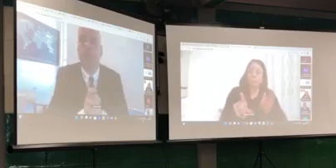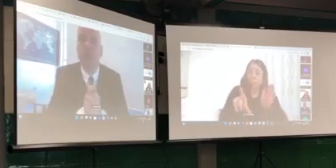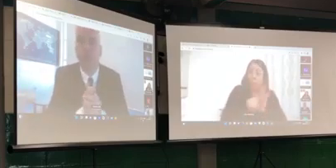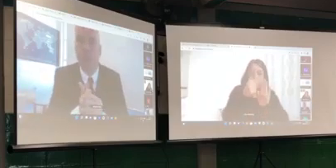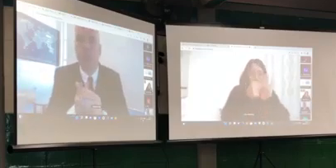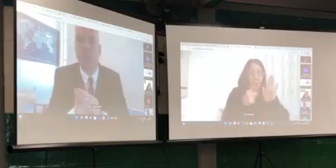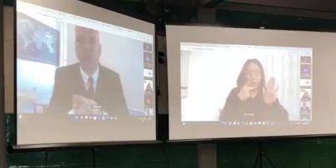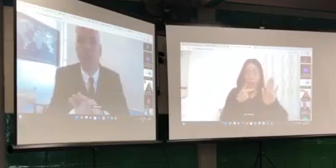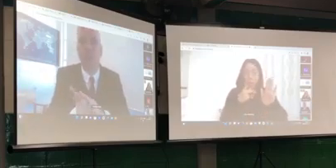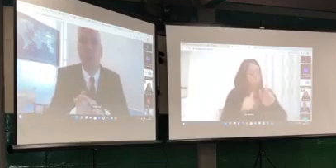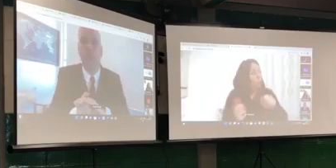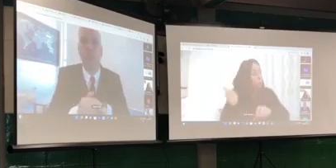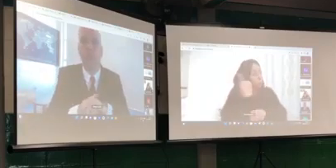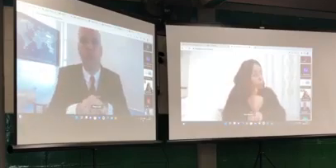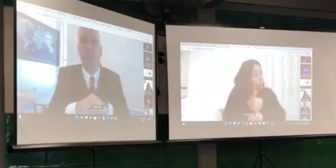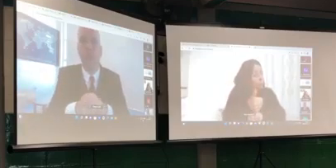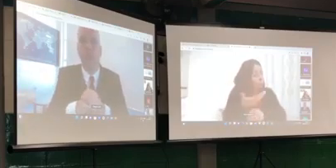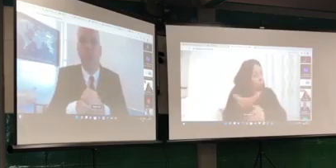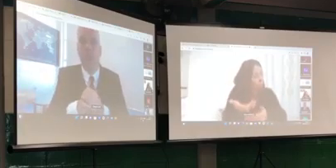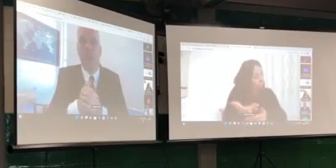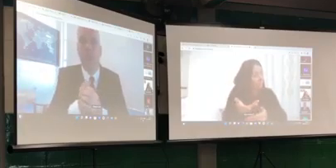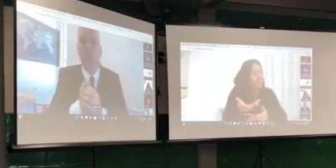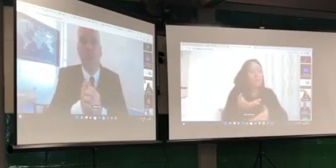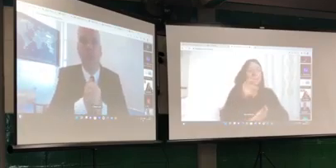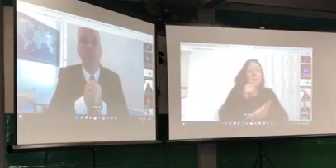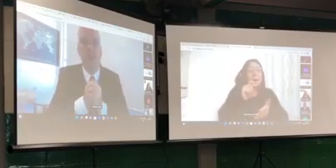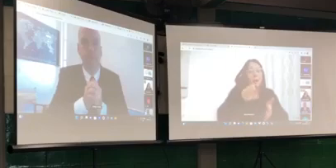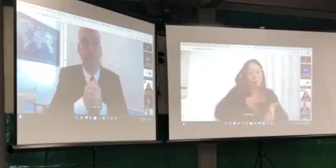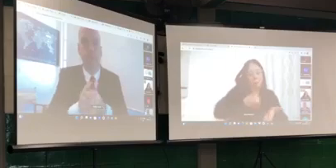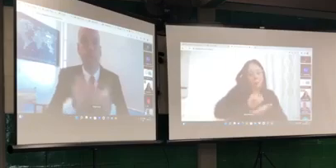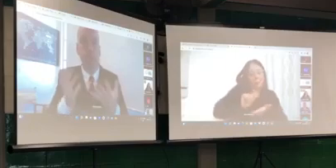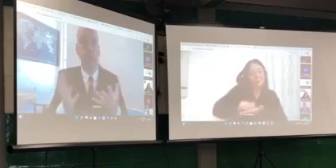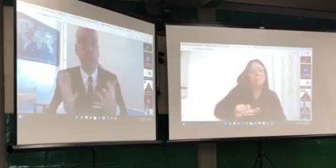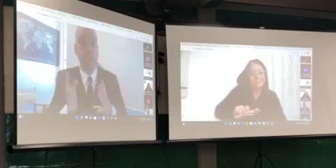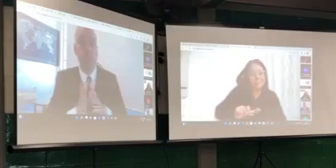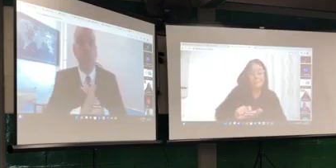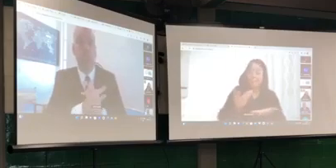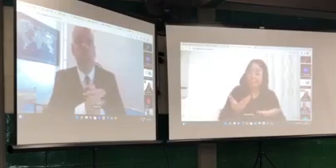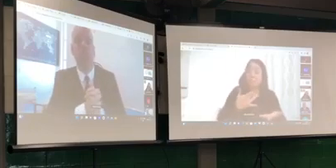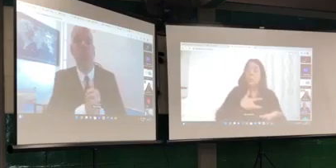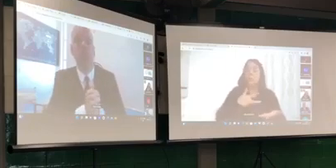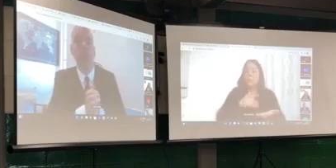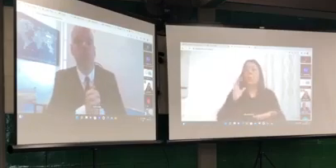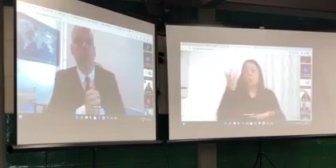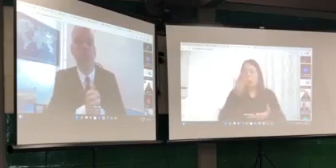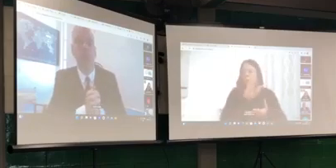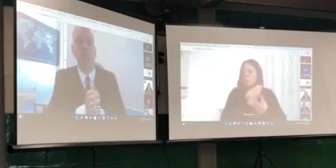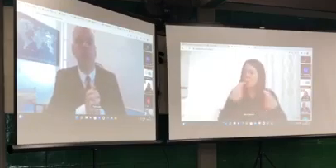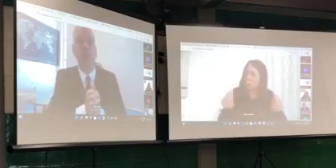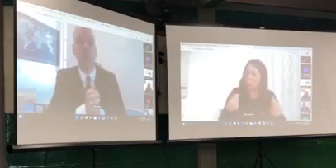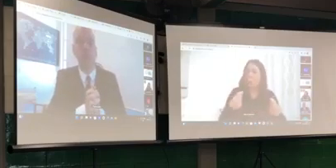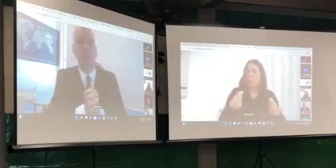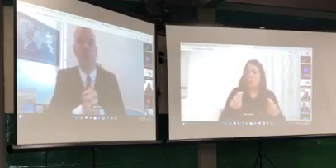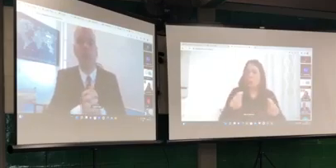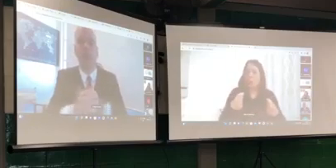pode ser substituída, né, pela língua escrita. Né? Infelizmente acontece isso muito na justiça, né, no